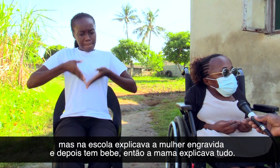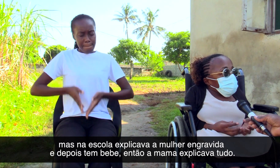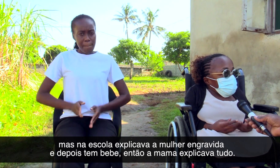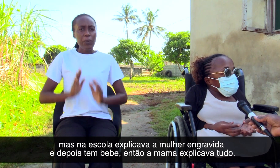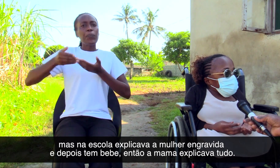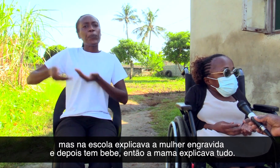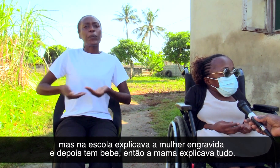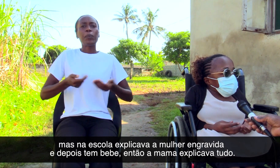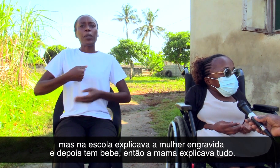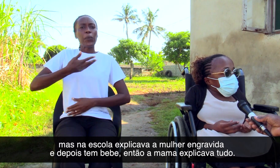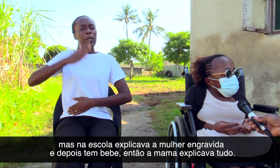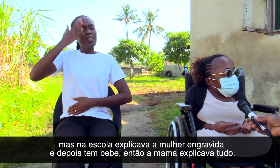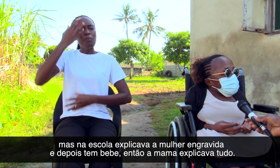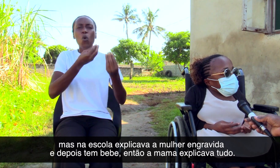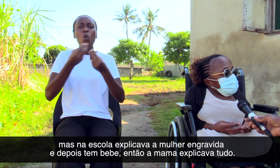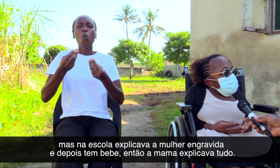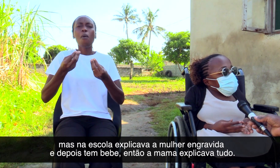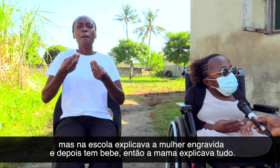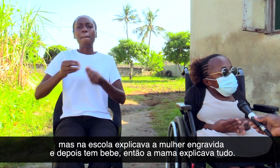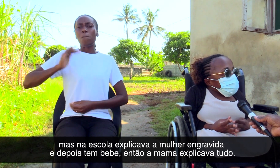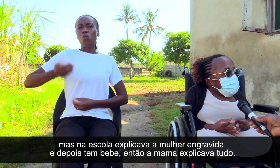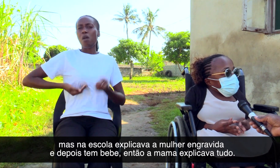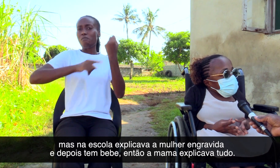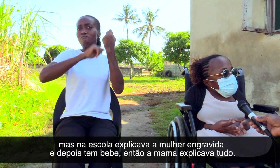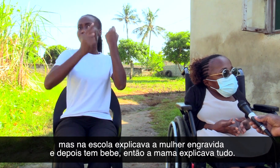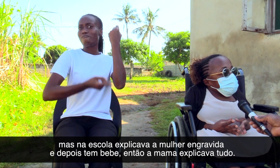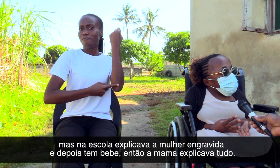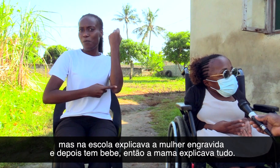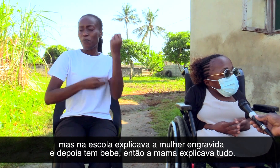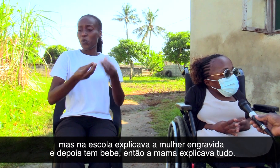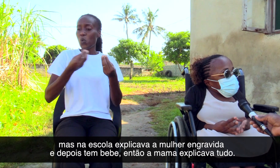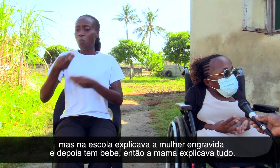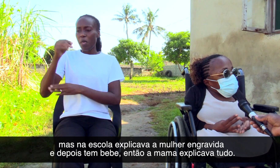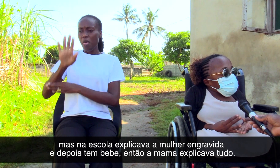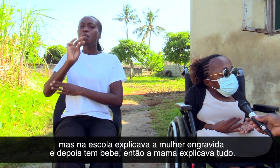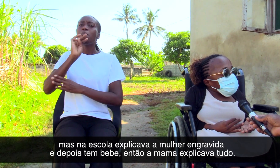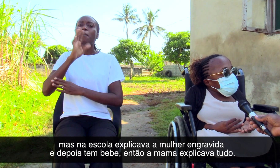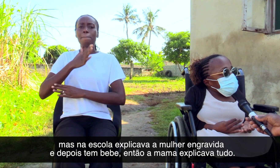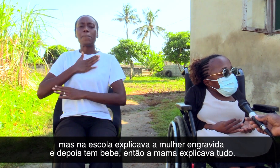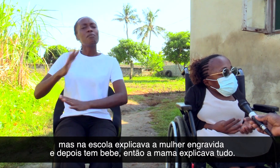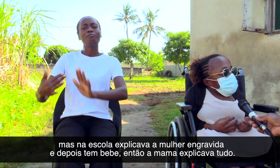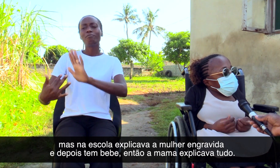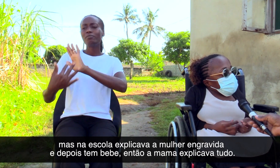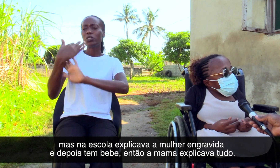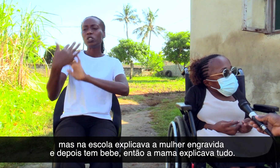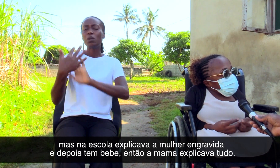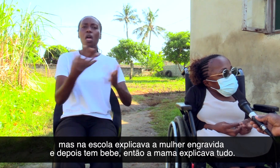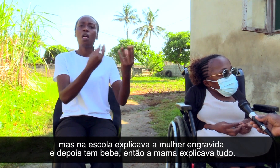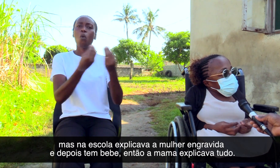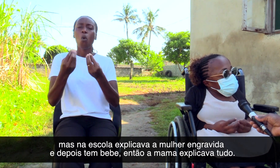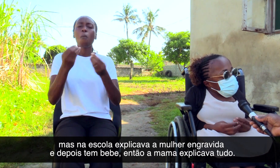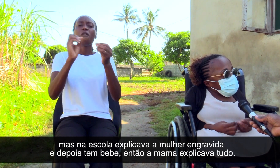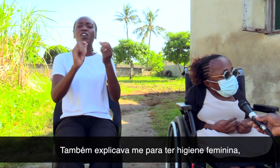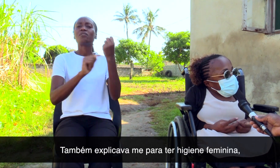saber como que a mulher engravida. E do jeito dela, explicava-me como é que a mulher engravida,